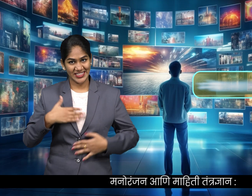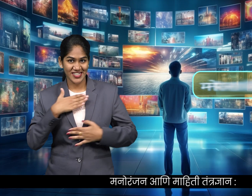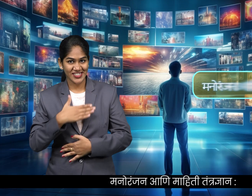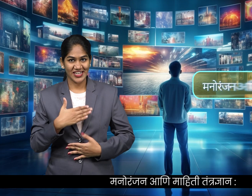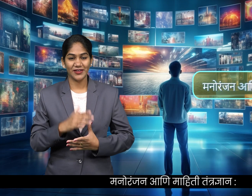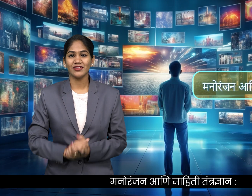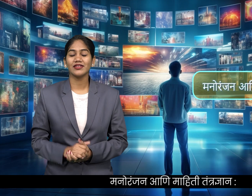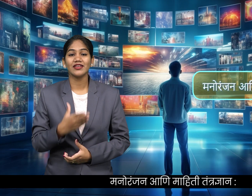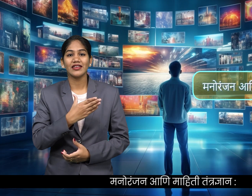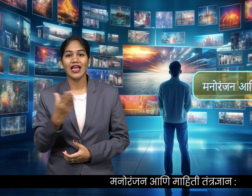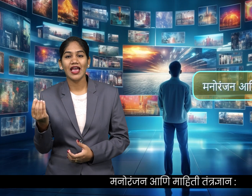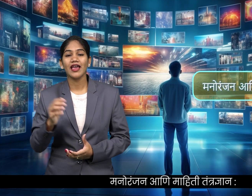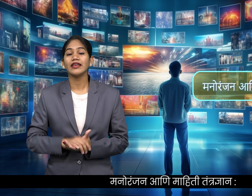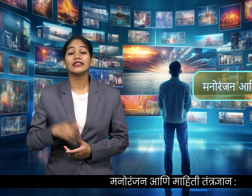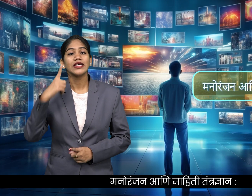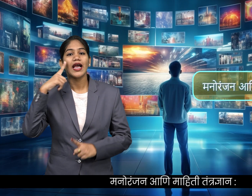मनोरंजन आणि माहिती तंत्रज्ञान,